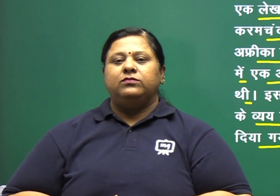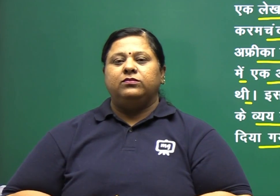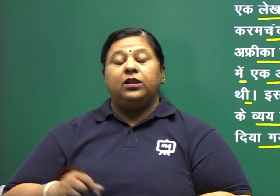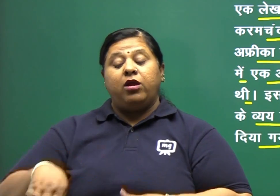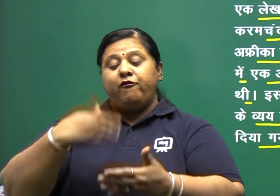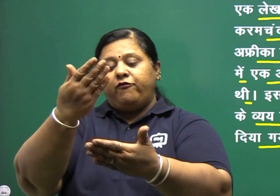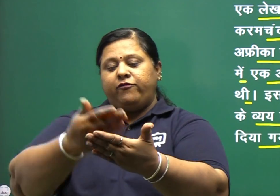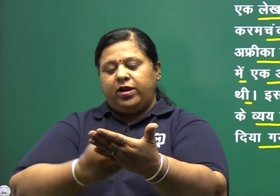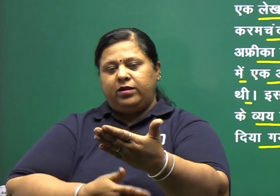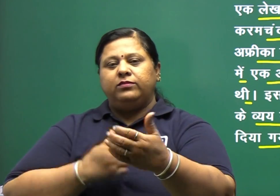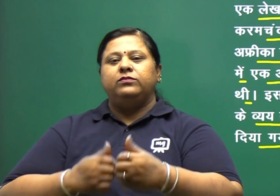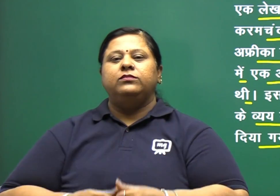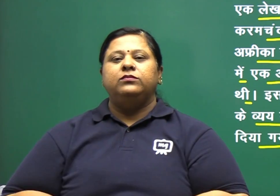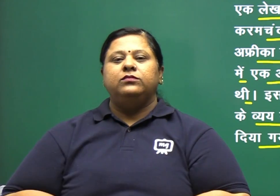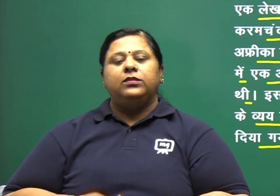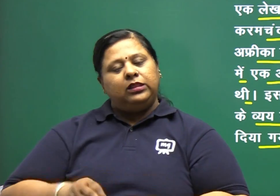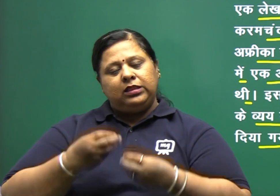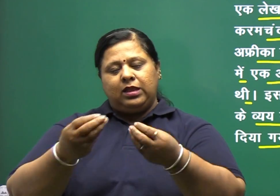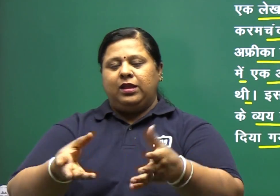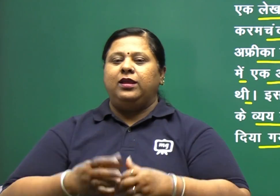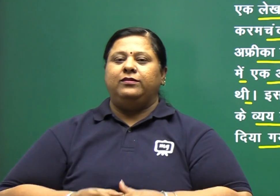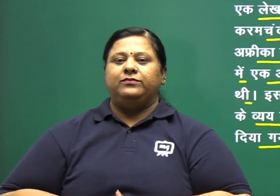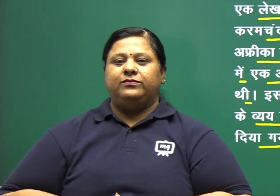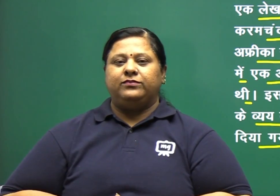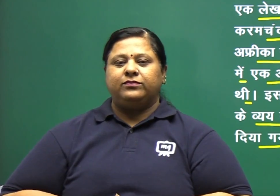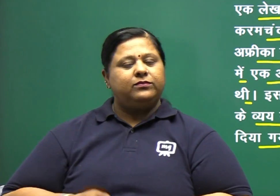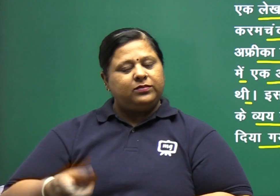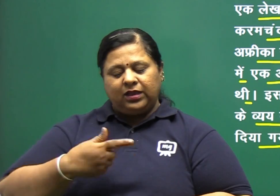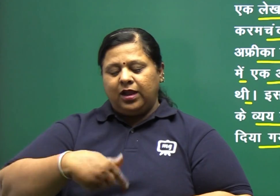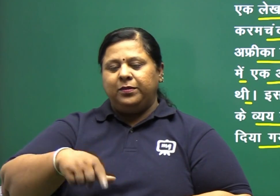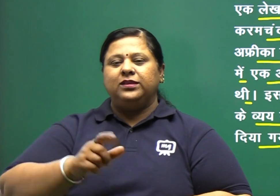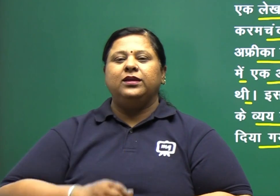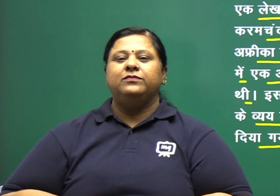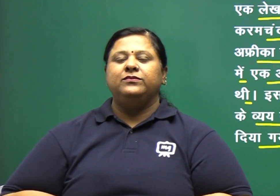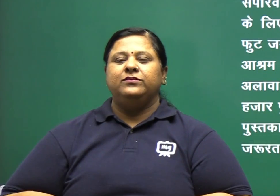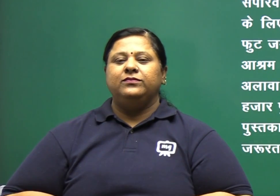का विवरण दिया गया है। आगे बढ़ते हैं।